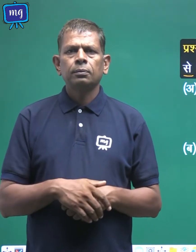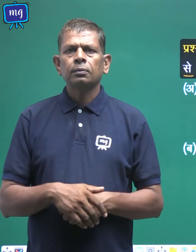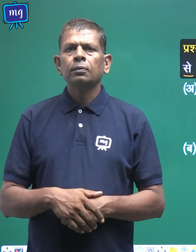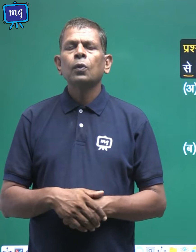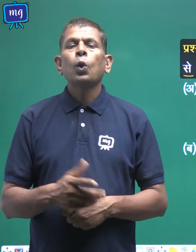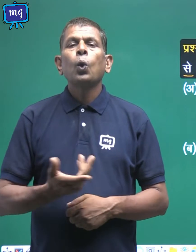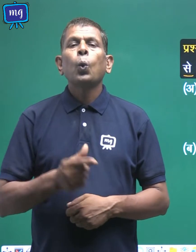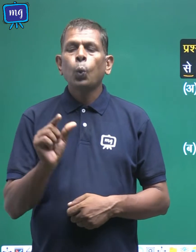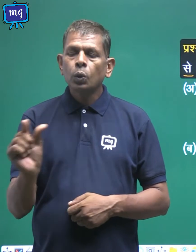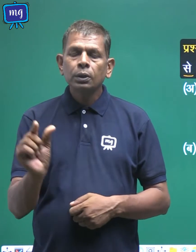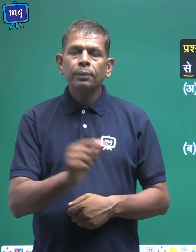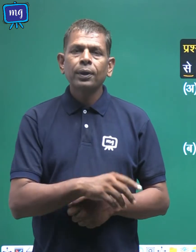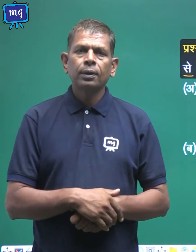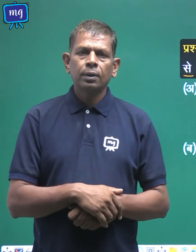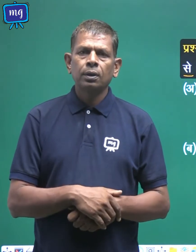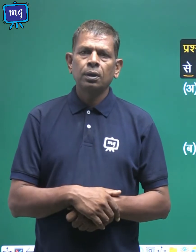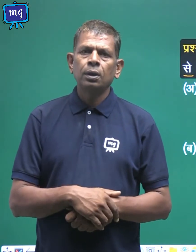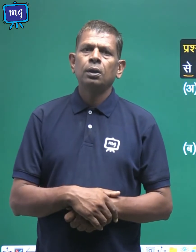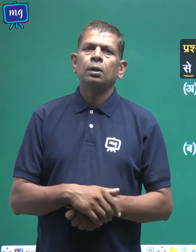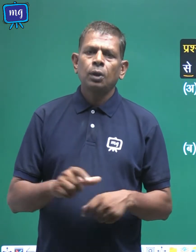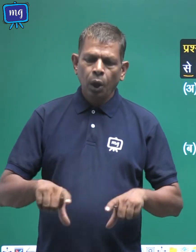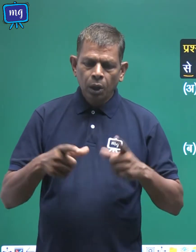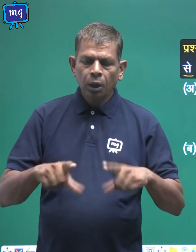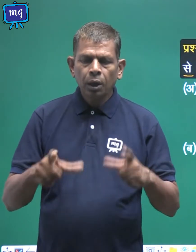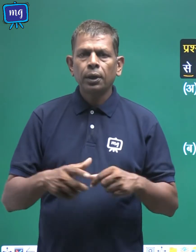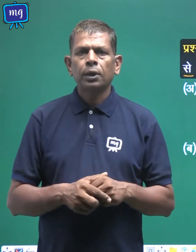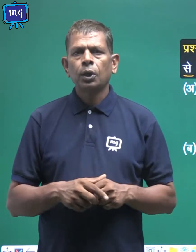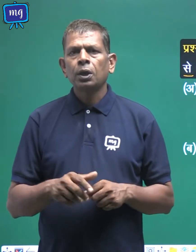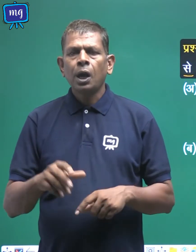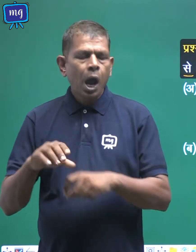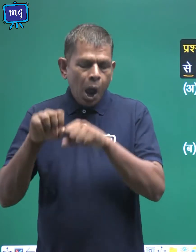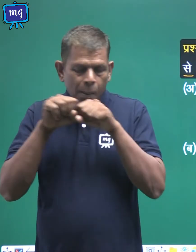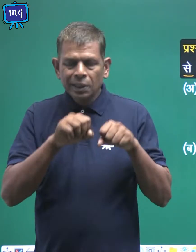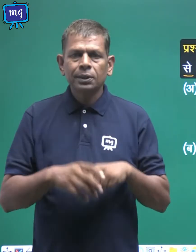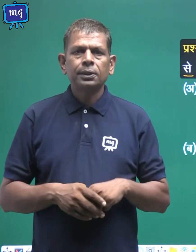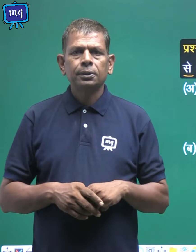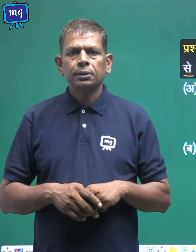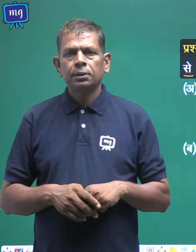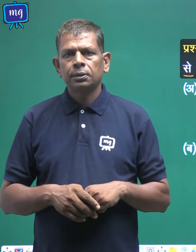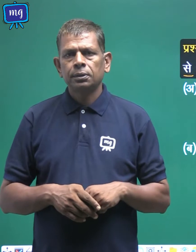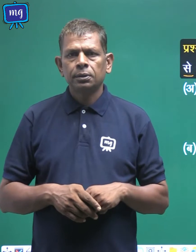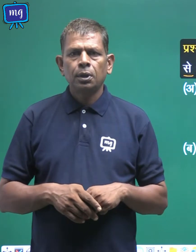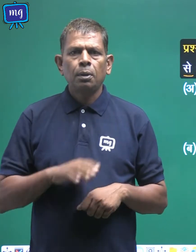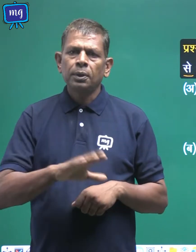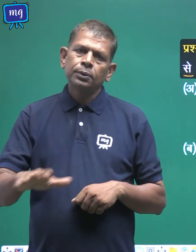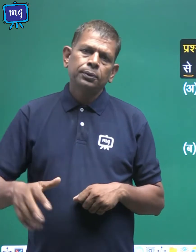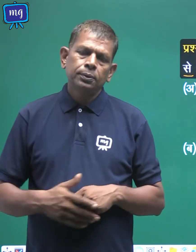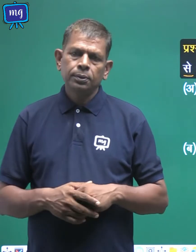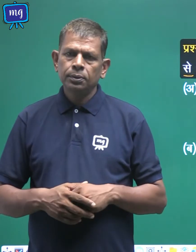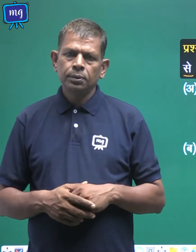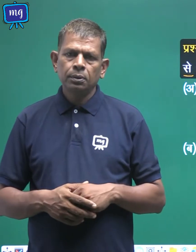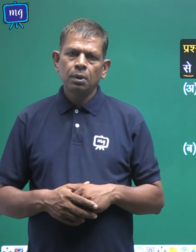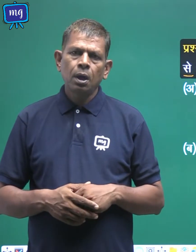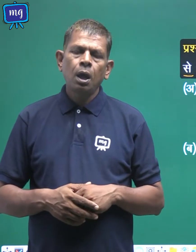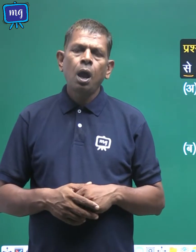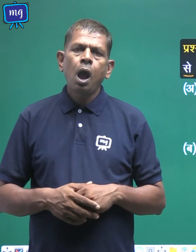शब्द कौन से दिए गए हैं हमें? शाकाहारी या मांसाहारी? बच्चों,